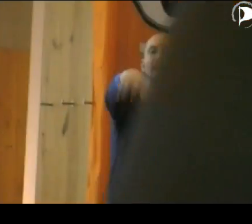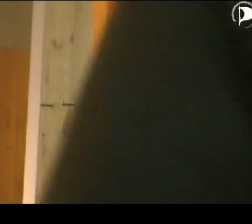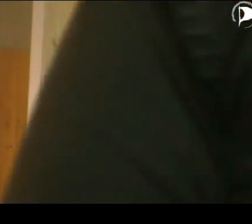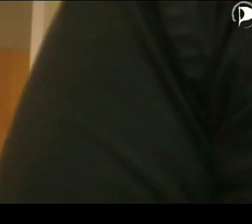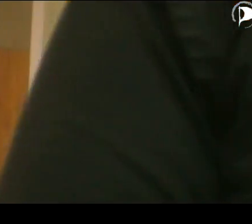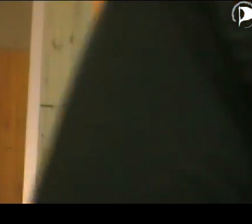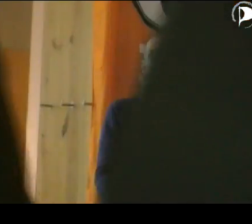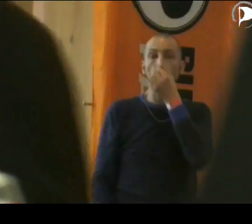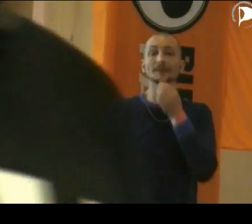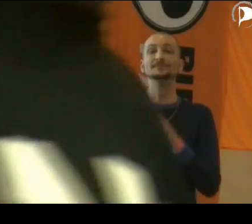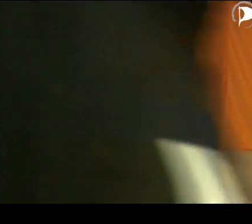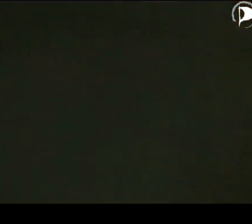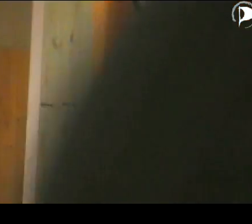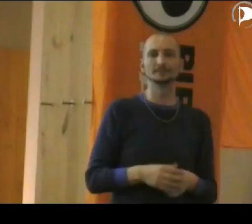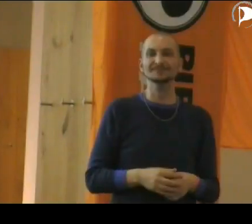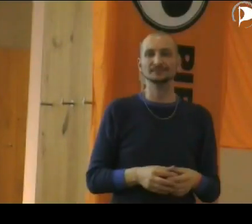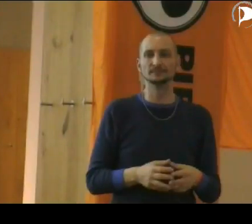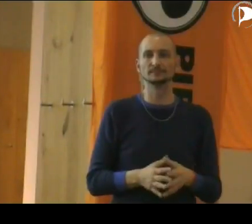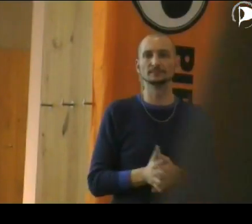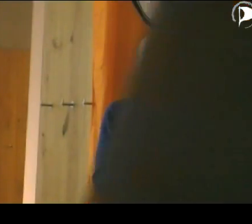an der uni und